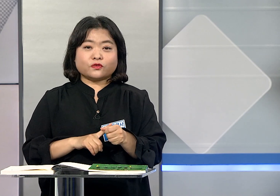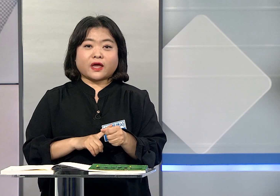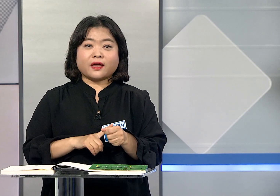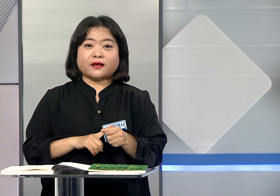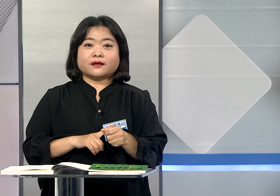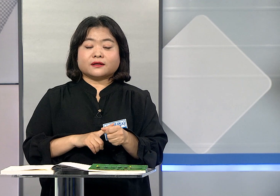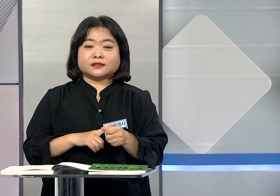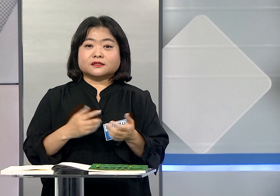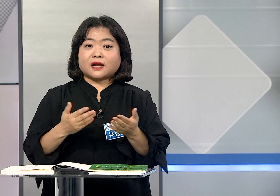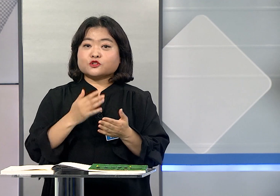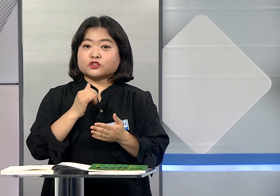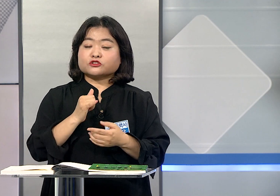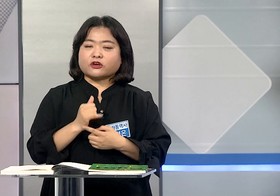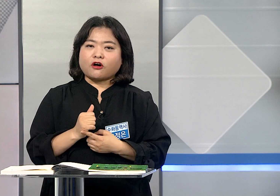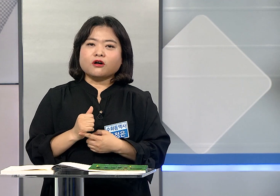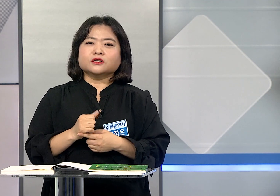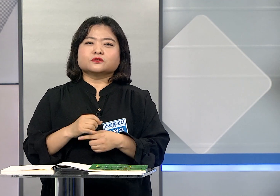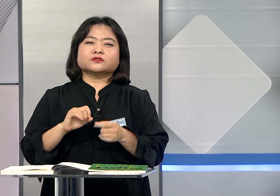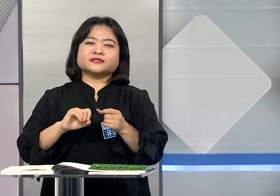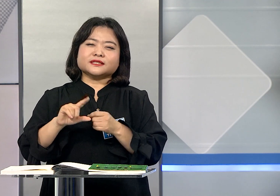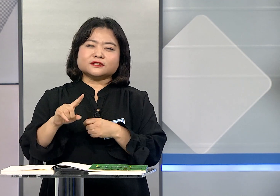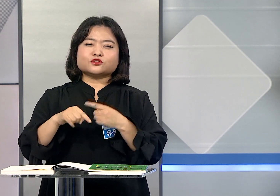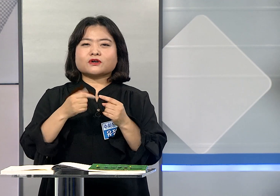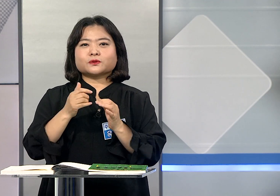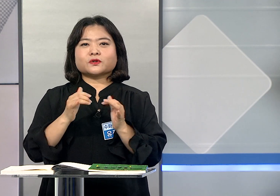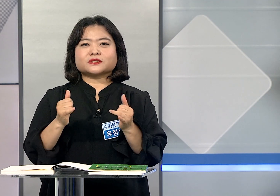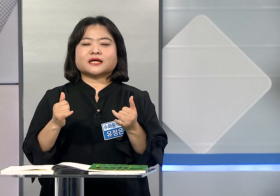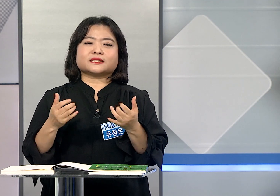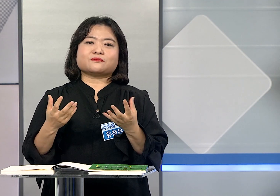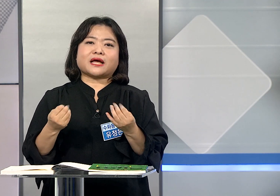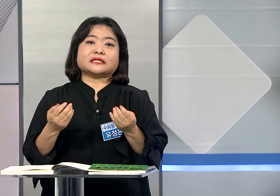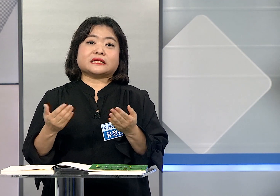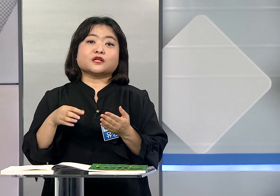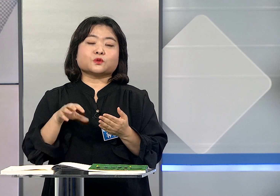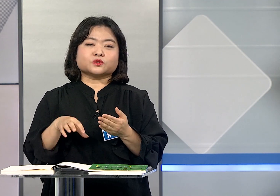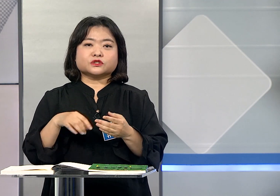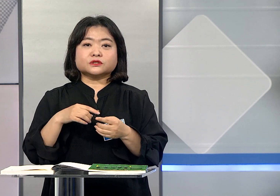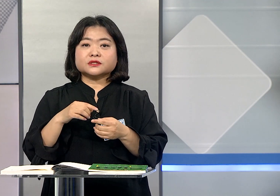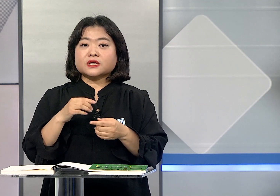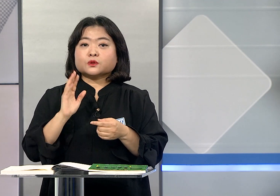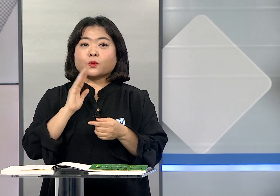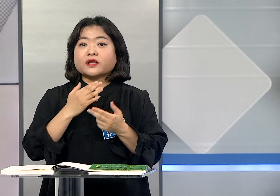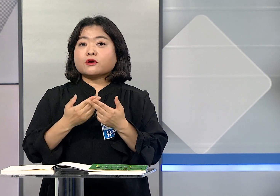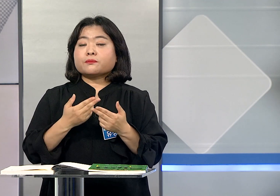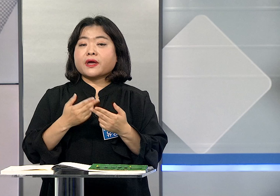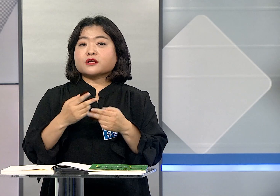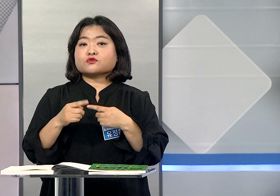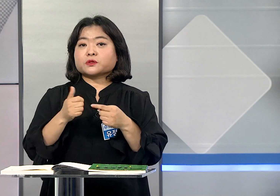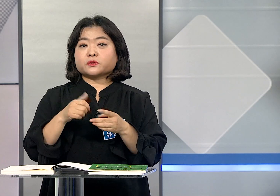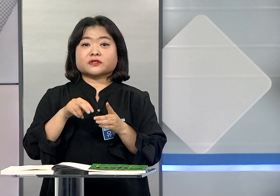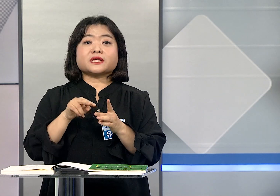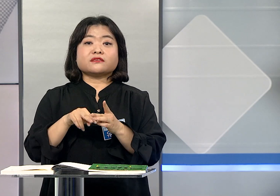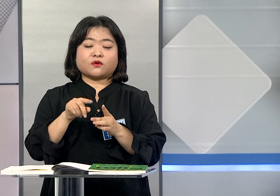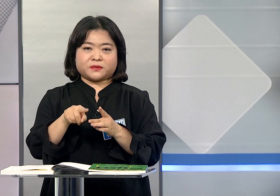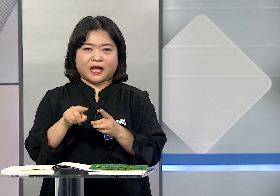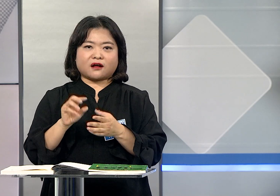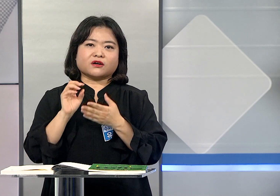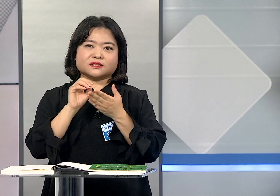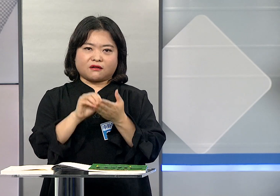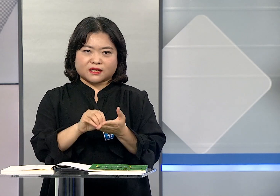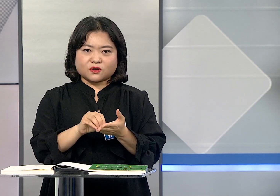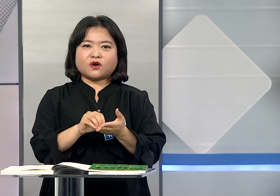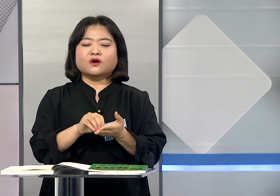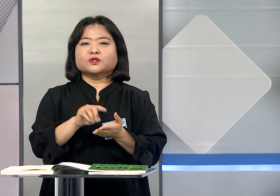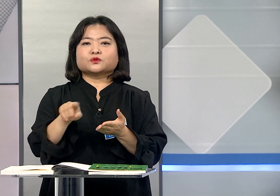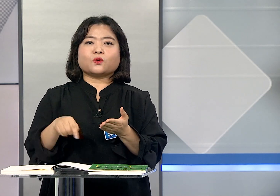직업적으로 일을 할 수 있고요. 또 흔히들 수화통역사들이 많이 일하는 곳은 농아인협회 수화통역센터입니다.